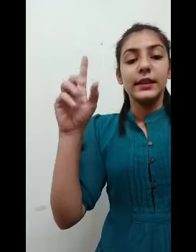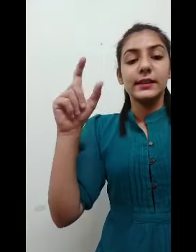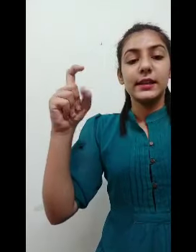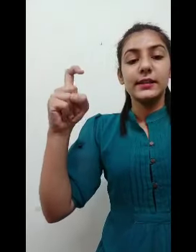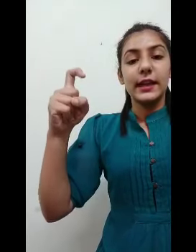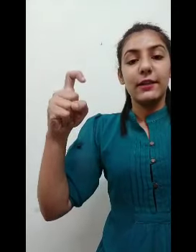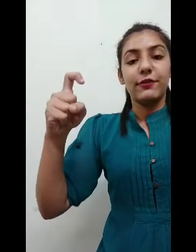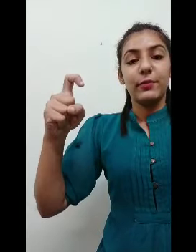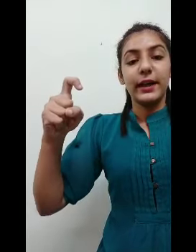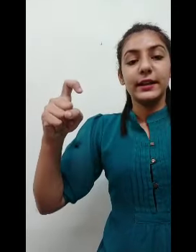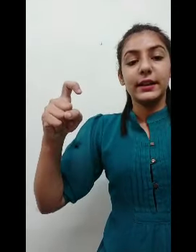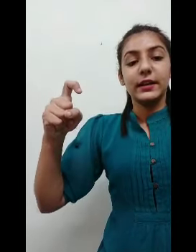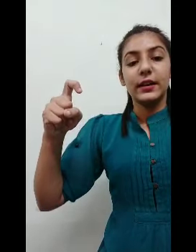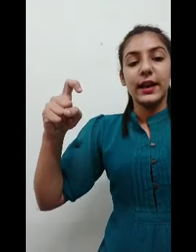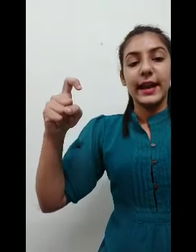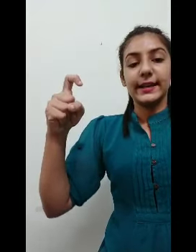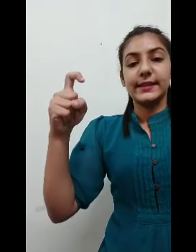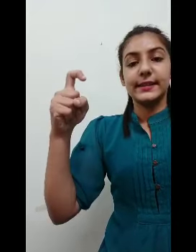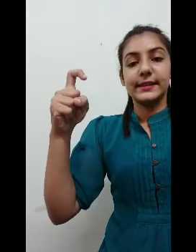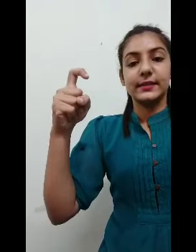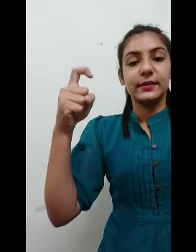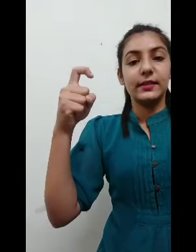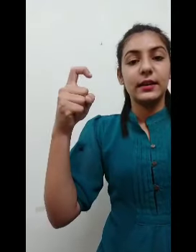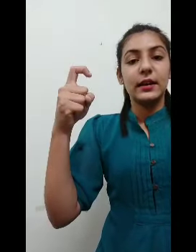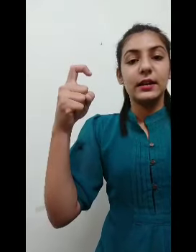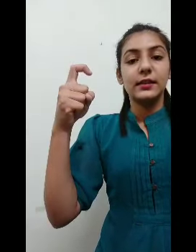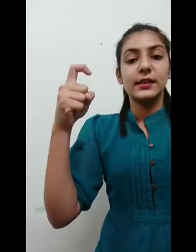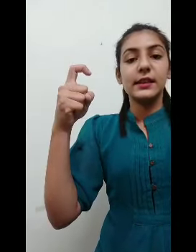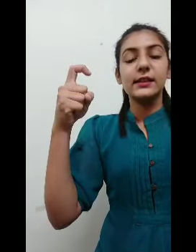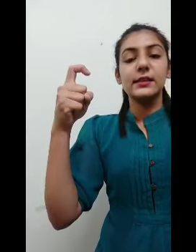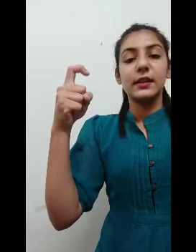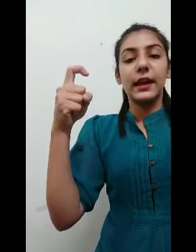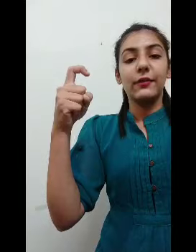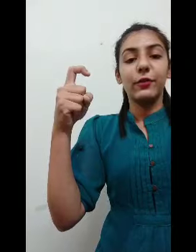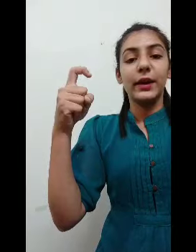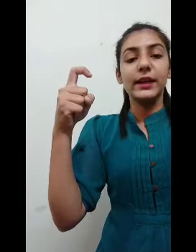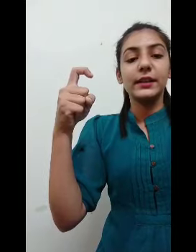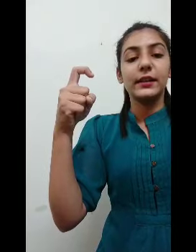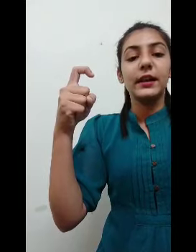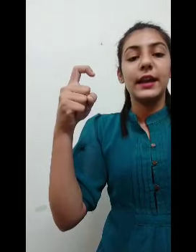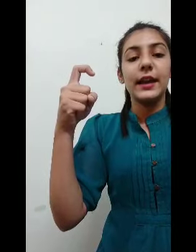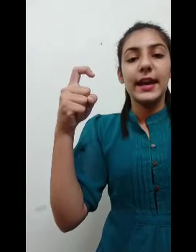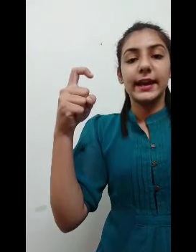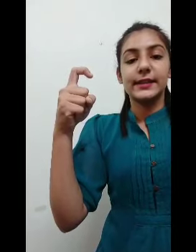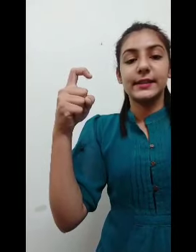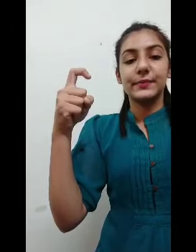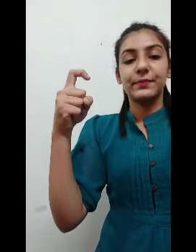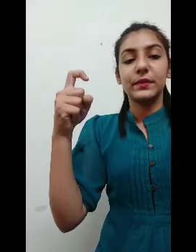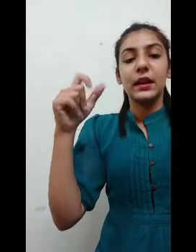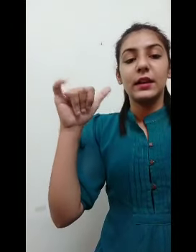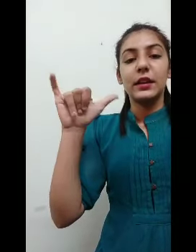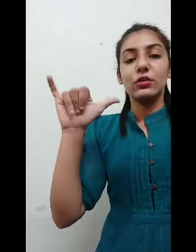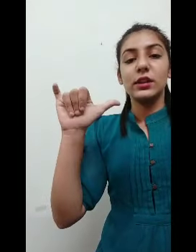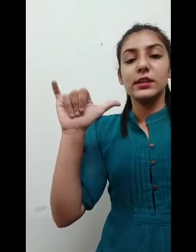दिस इज अल्फाबेट एक्स, दिस इज अल्फाबेट एक्स, नाउ दिस